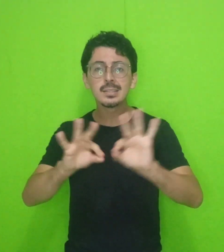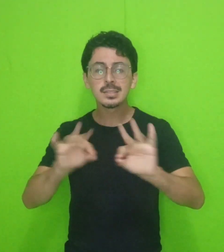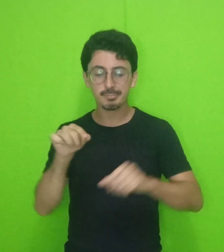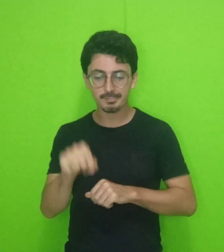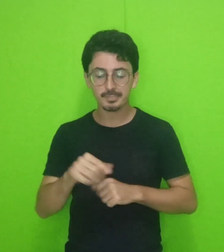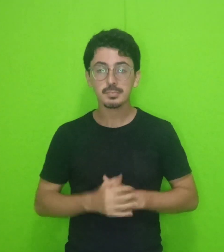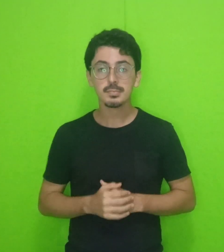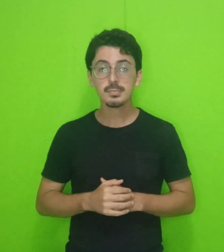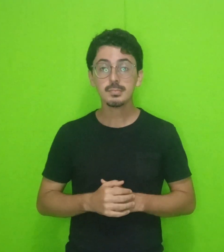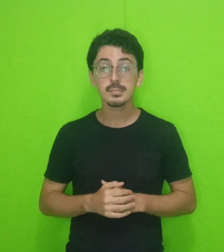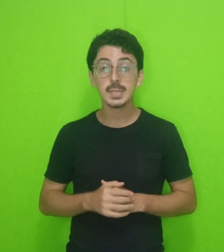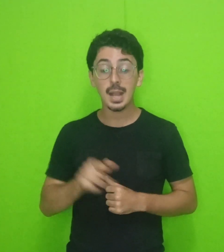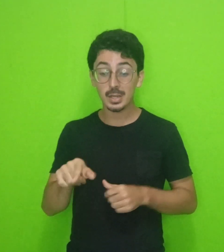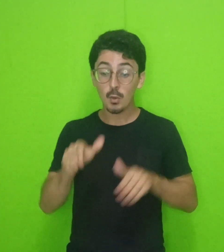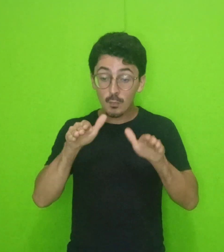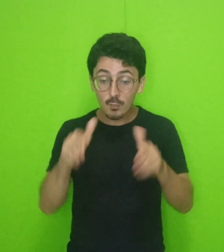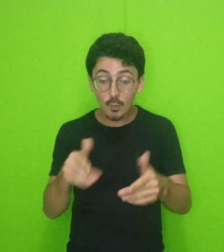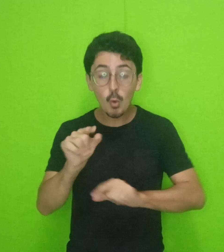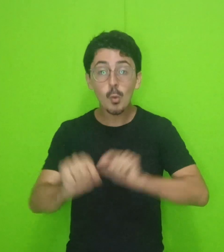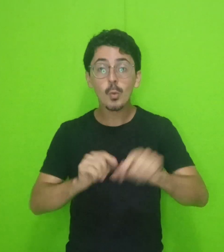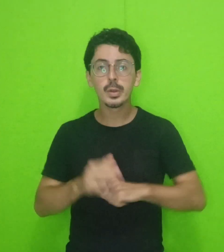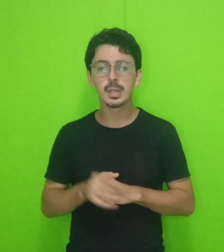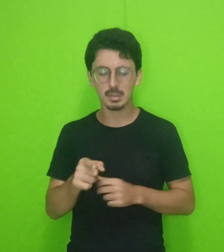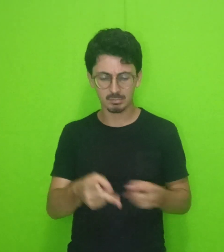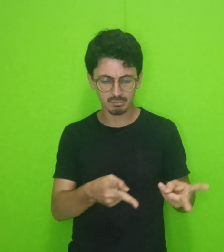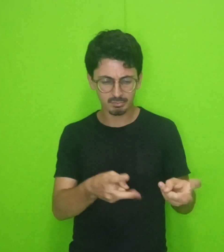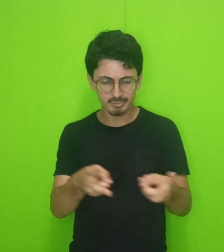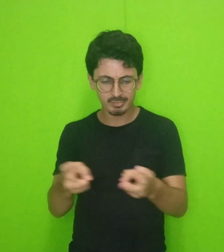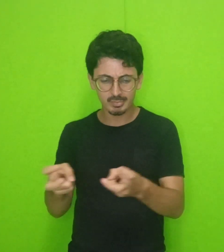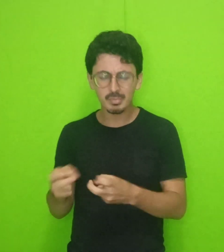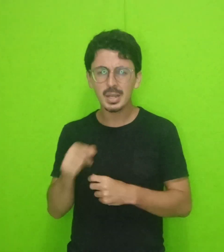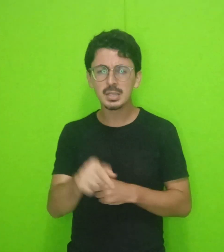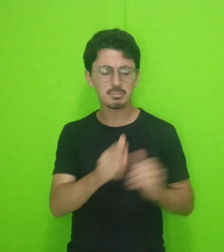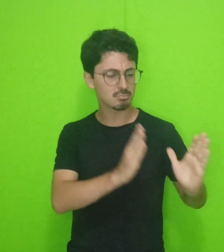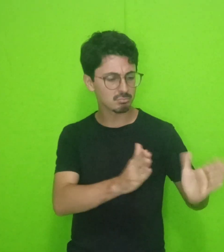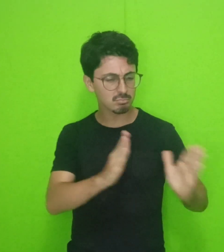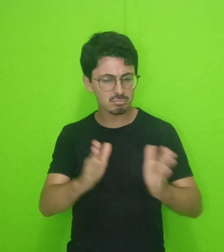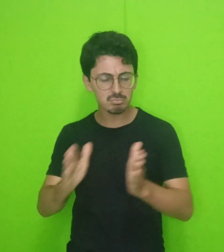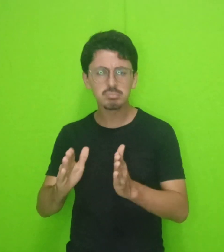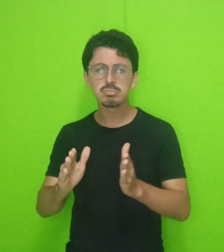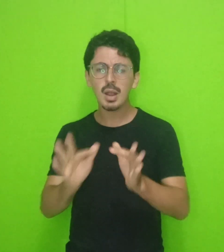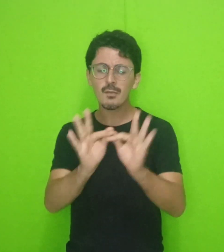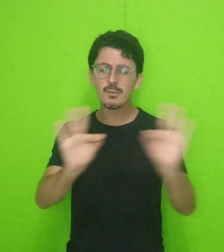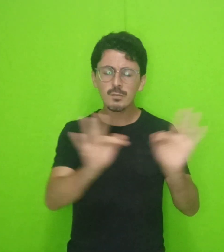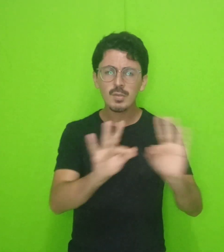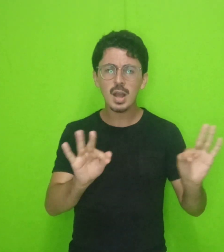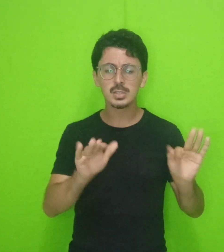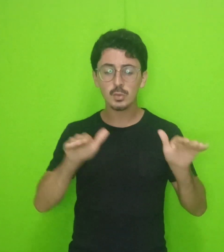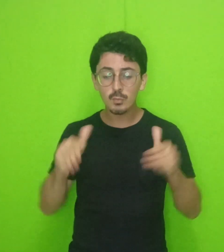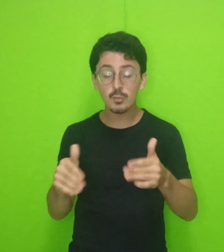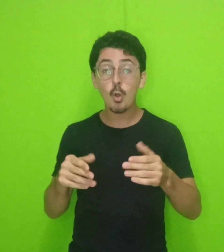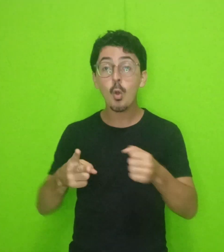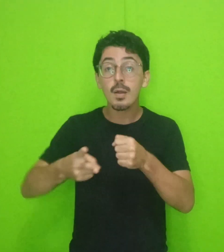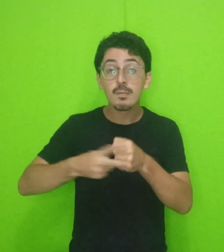para o reconhecimento de padrões frasais associados aos verbos. Os padrões